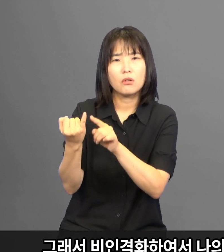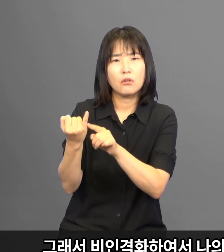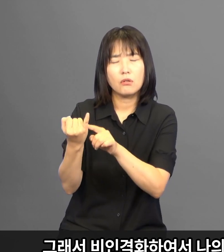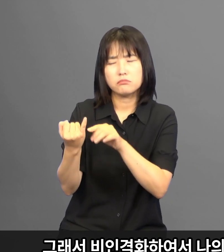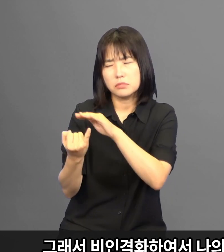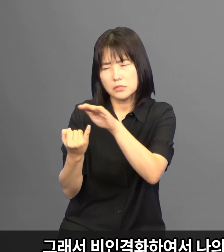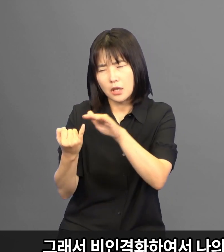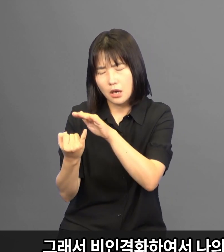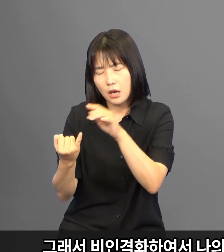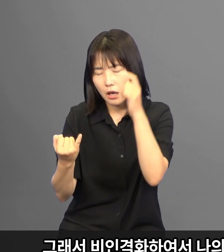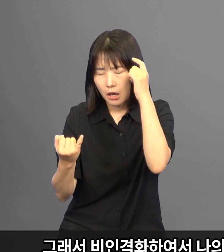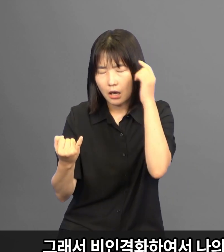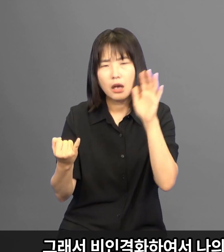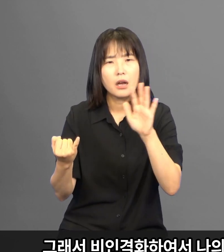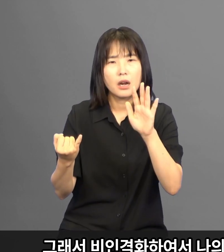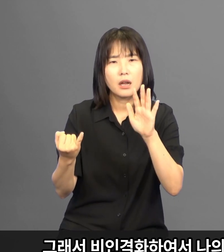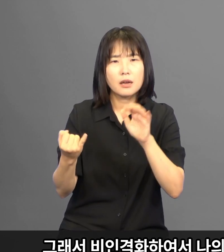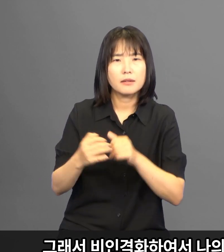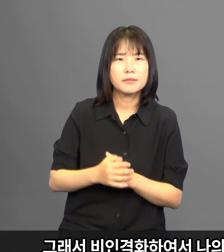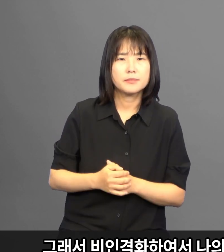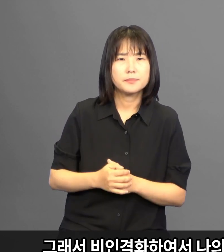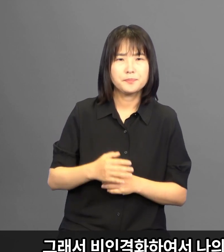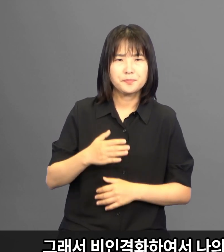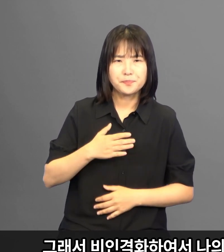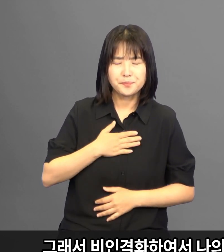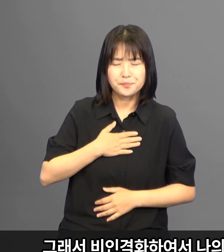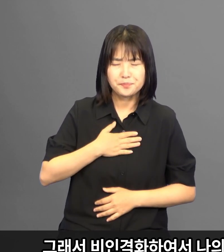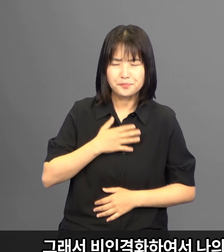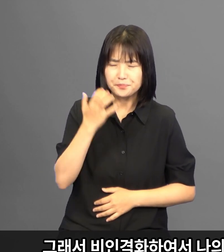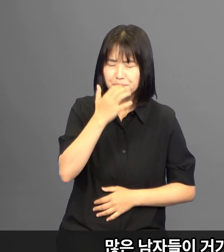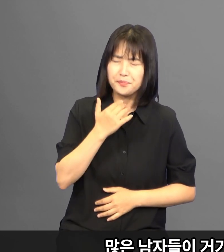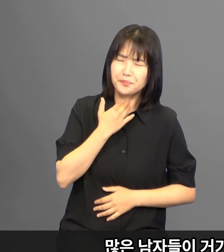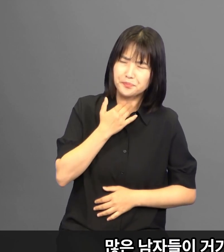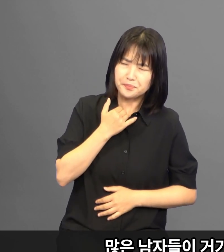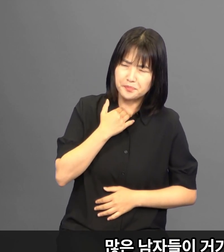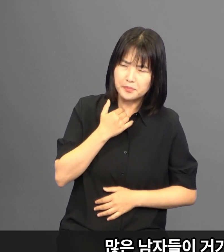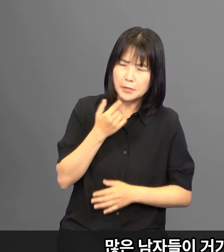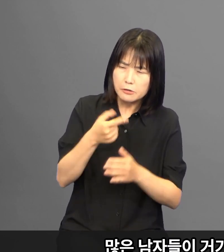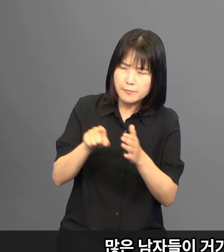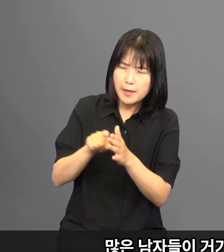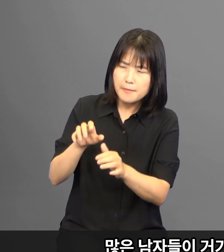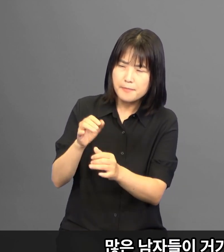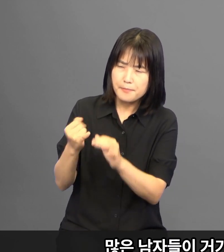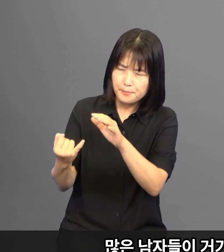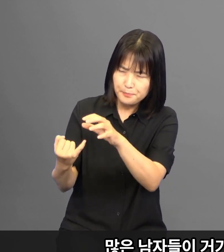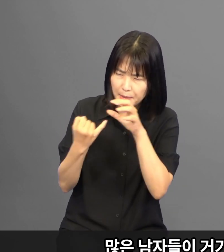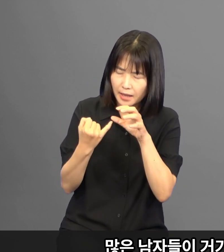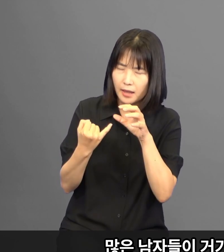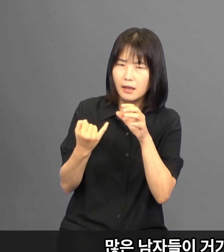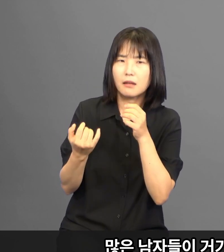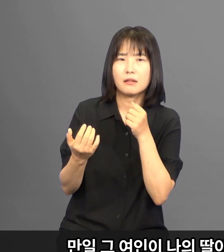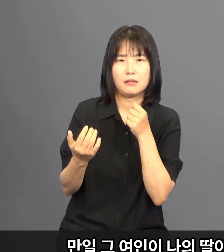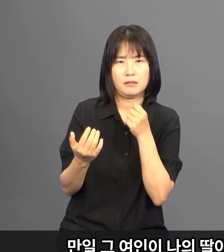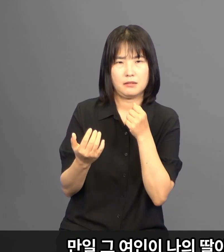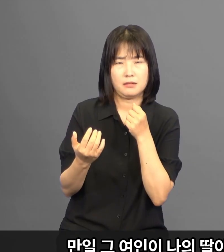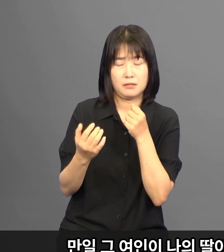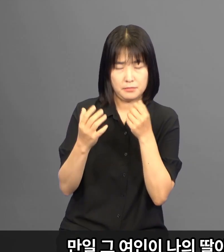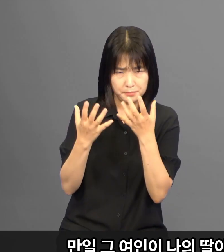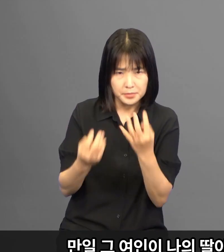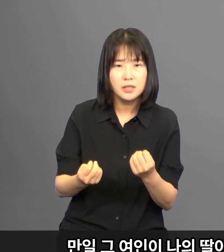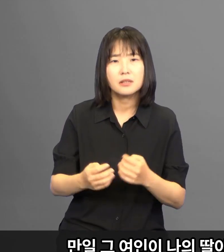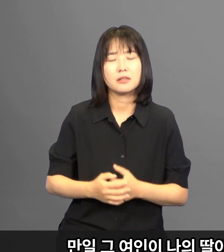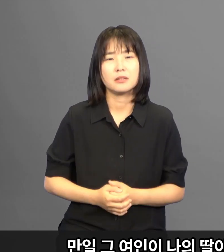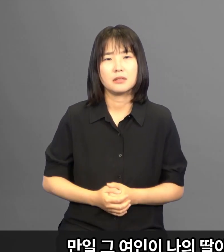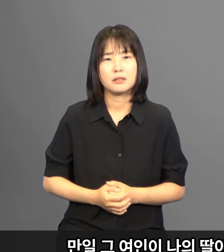그래서 비인격화하여서 나의 욕망을 채우는 도구를 삼기 때문에 많은 남자들이 거기에 넘어지게 되는 것이죠. 만일 그